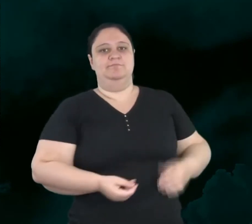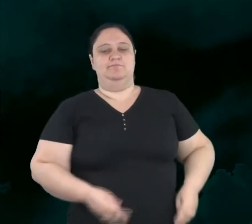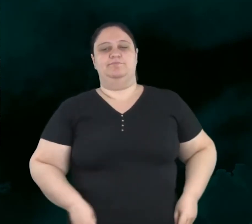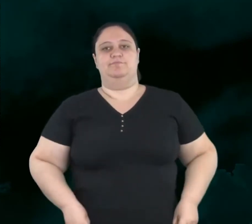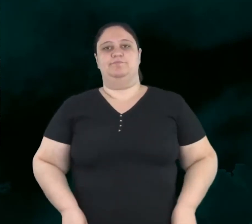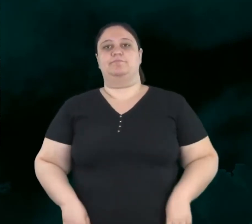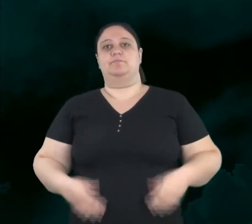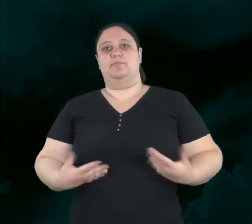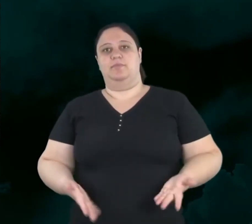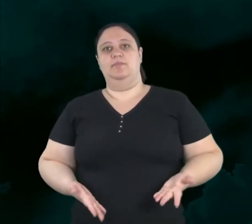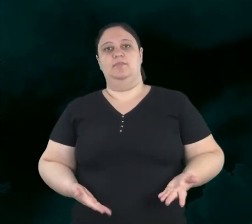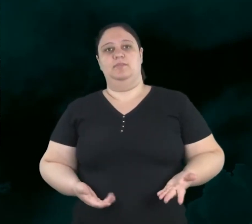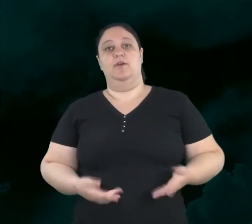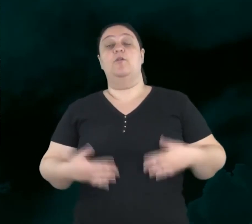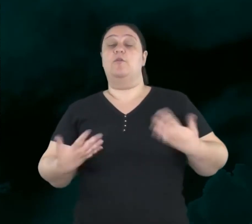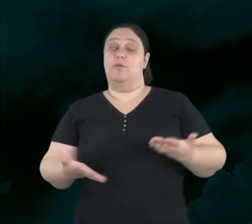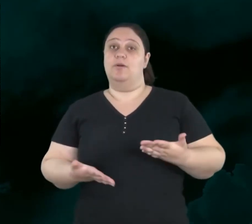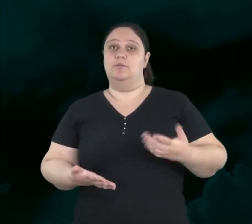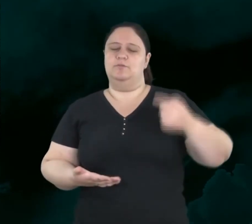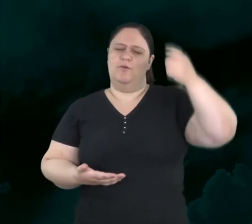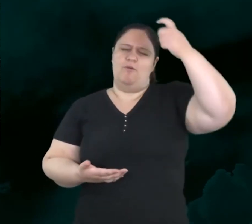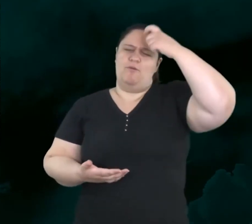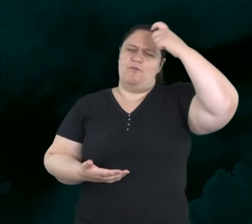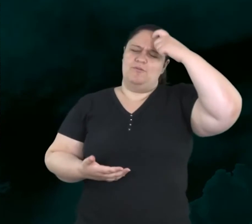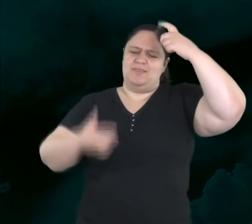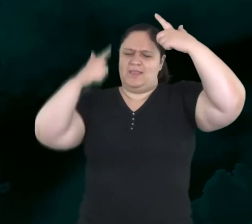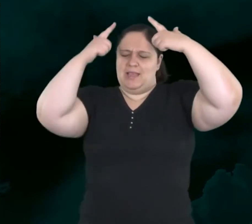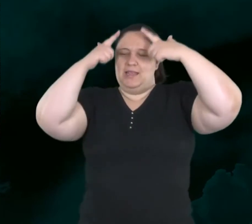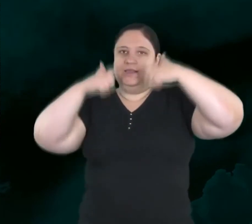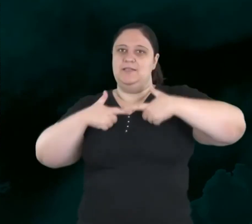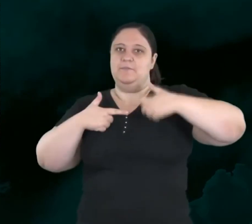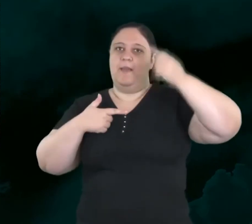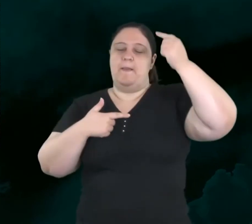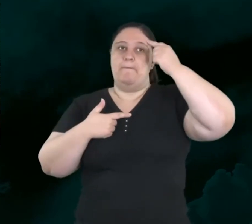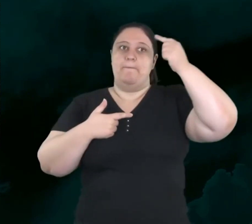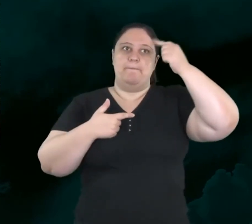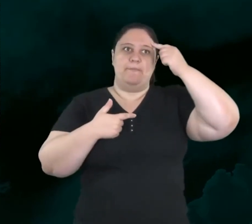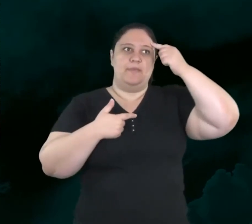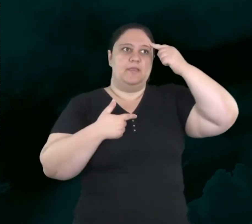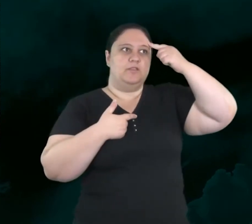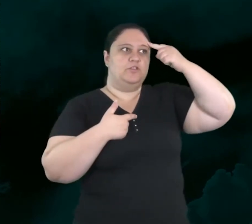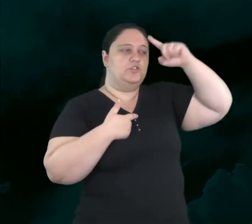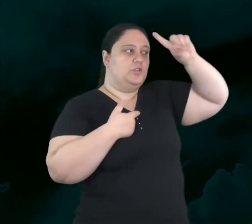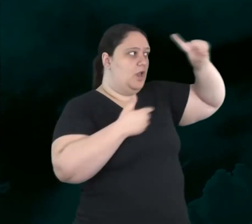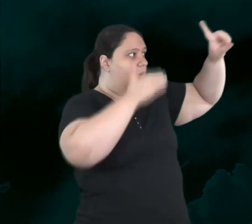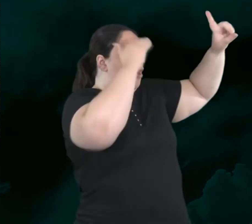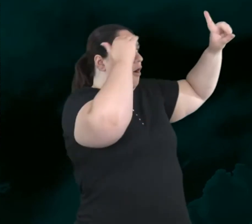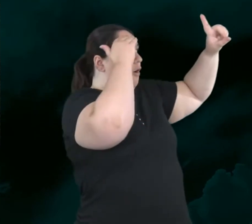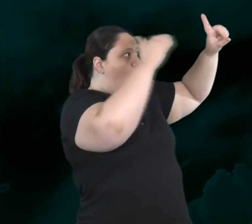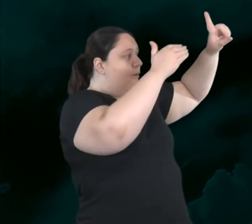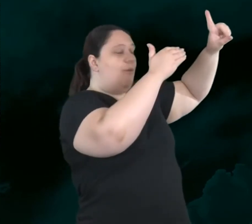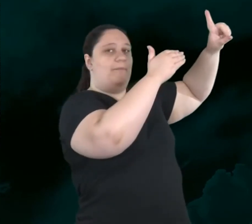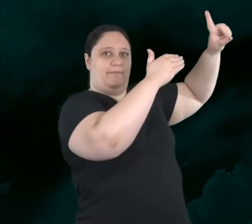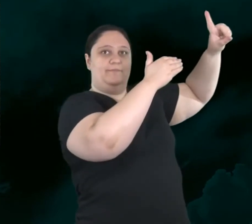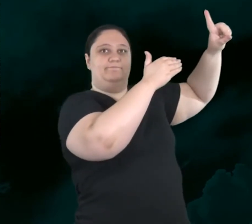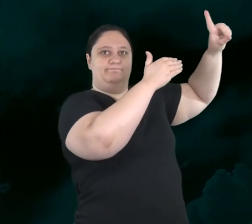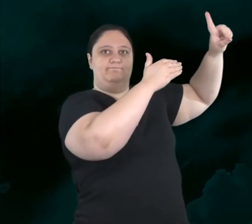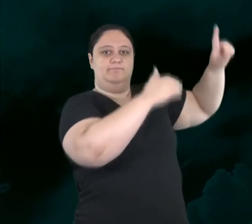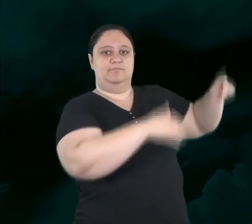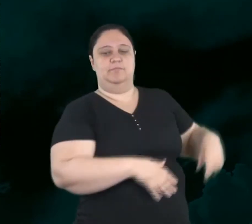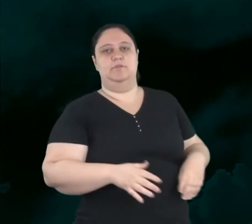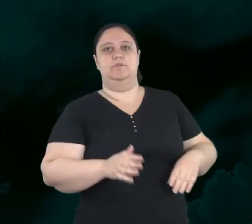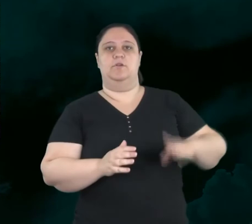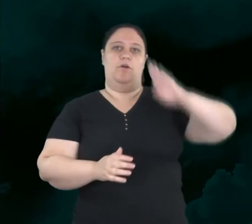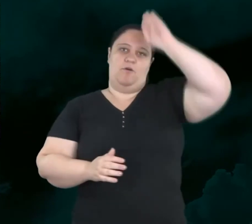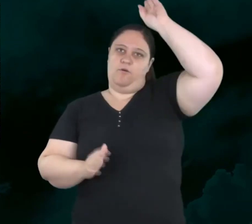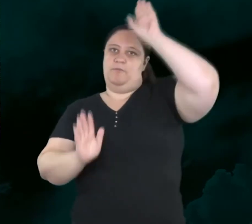você então terá uma mente que obedece o Espírito, né? Romanos 5, versículos 5 e 6, não vou